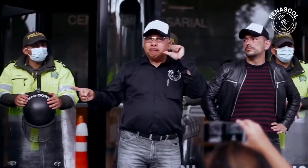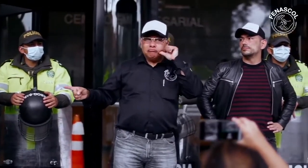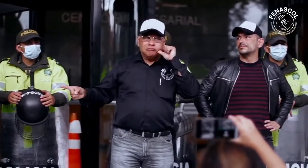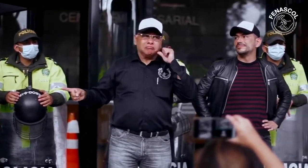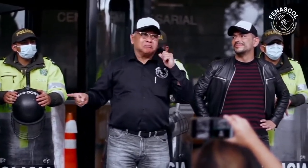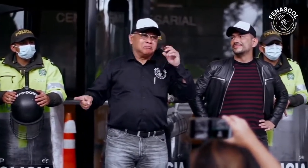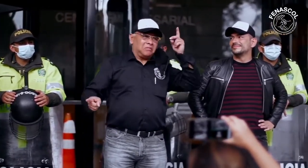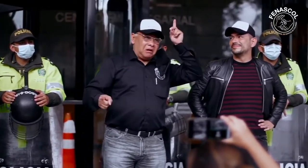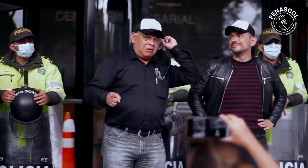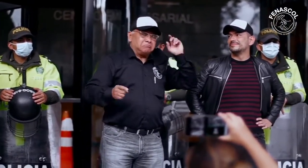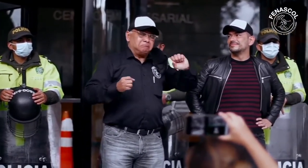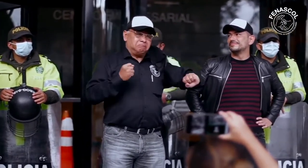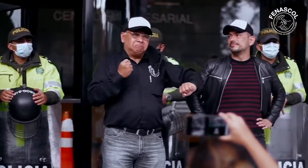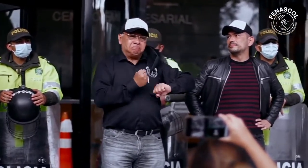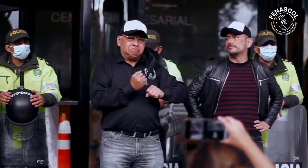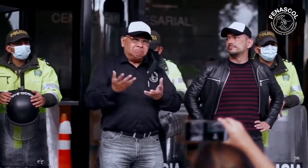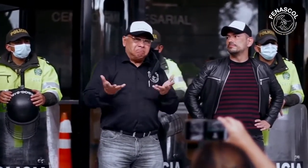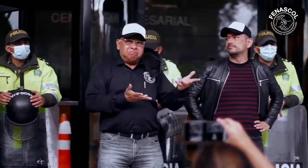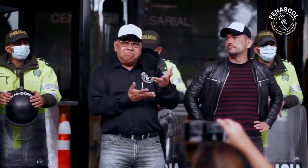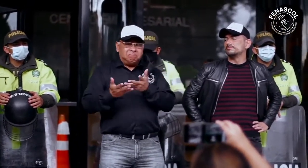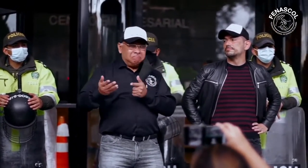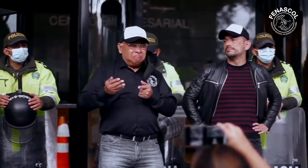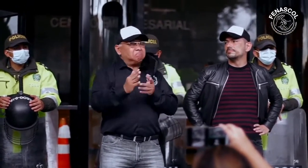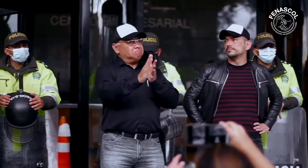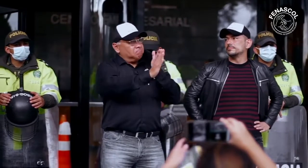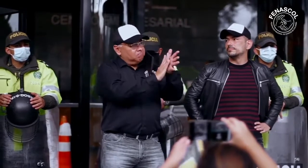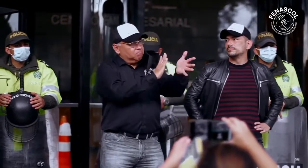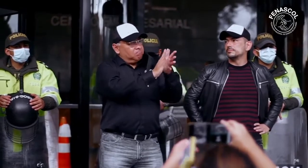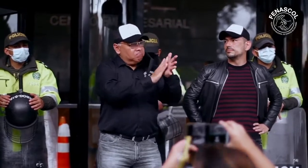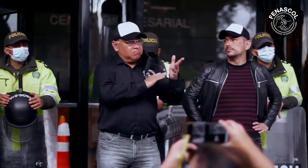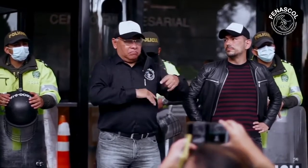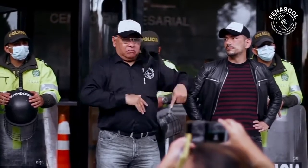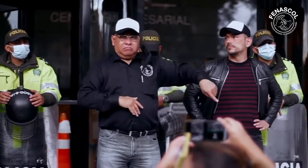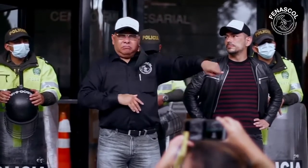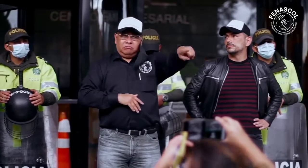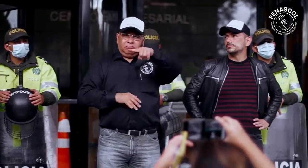Erika pudimos contar la situación de todos,